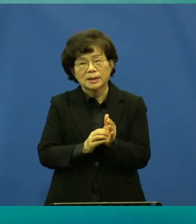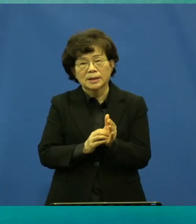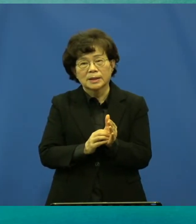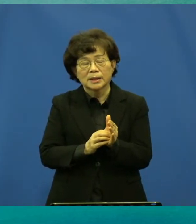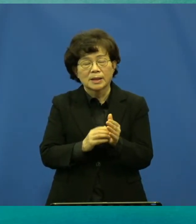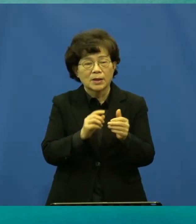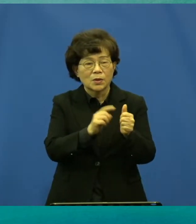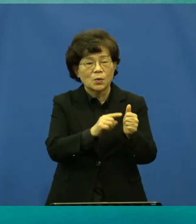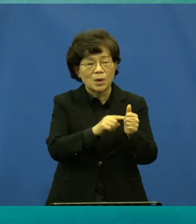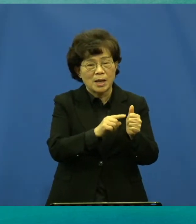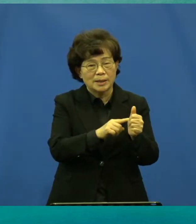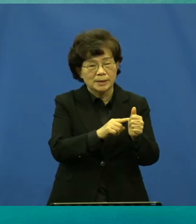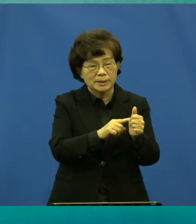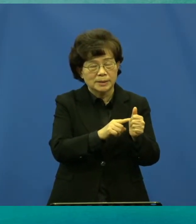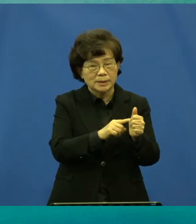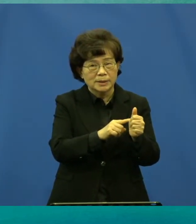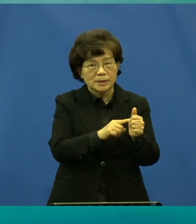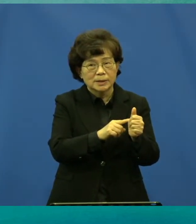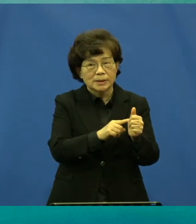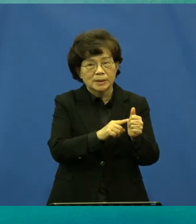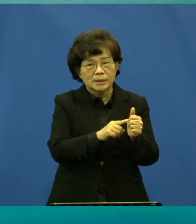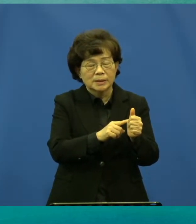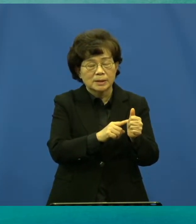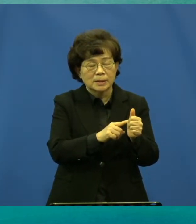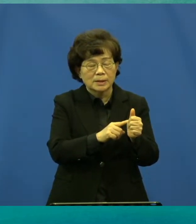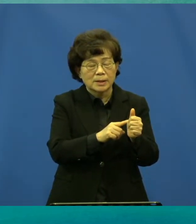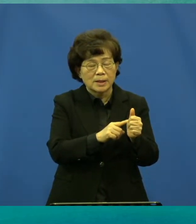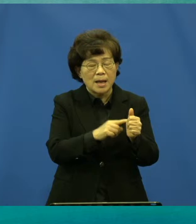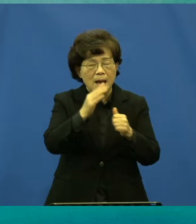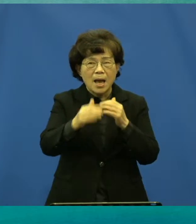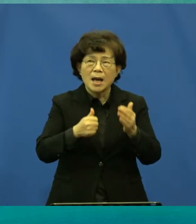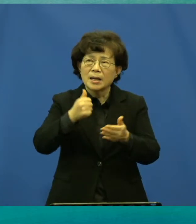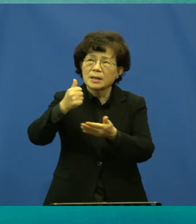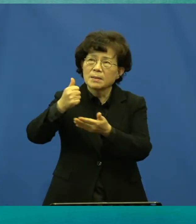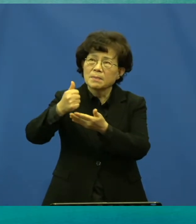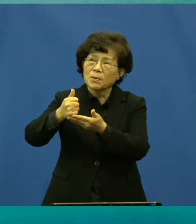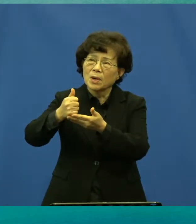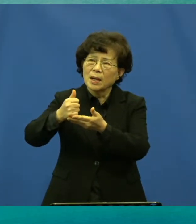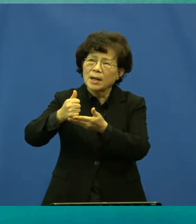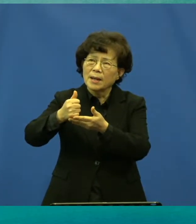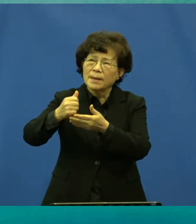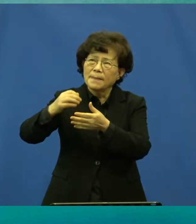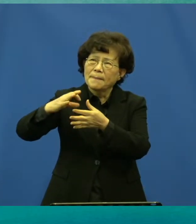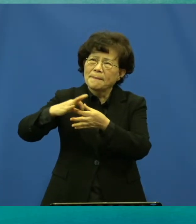요나는 종잡을 수 없습니다. 하나님과 끊임없는 밀당을 합니다.